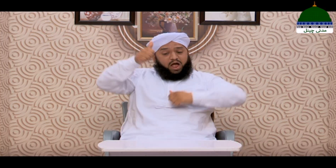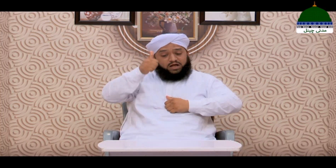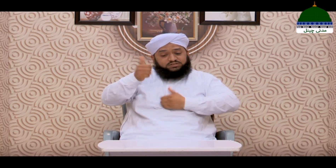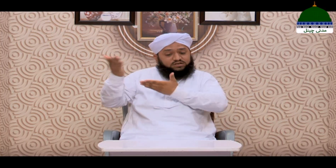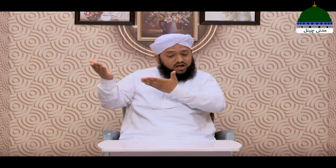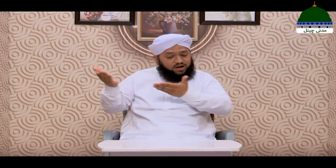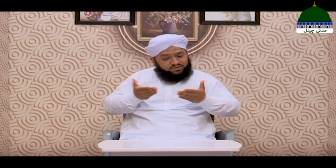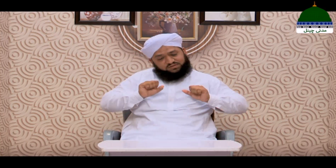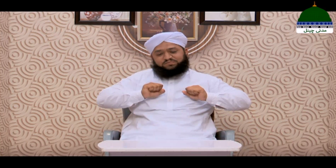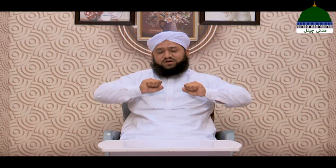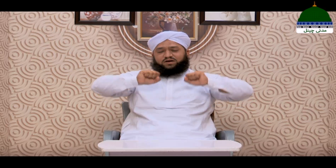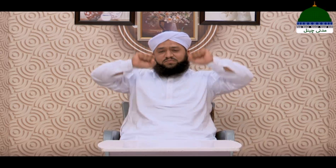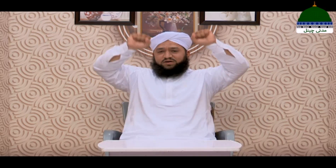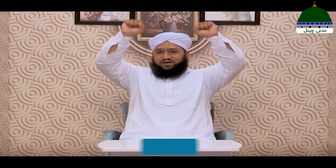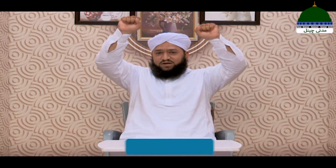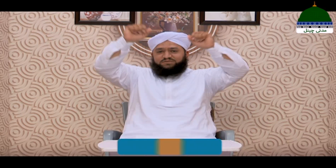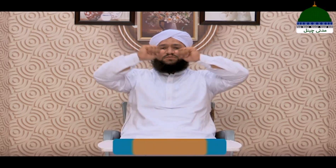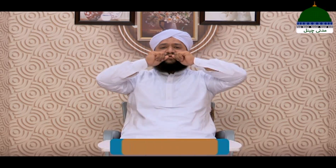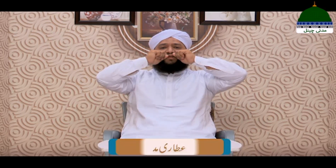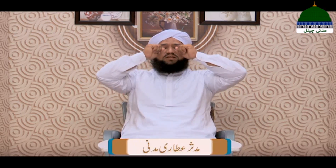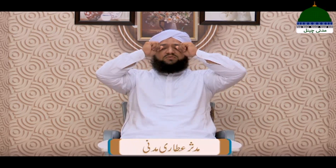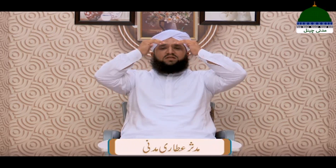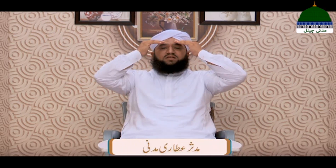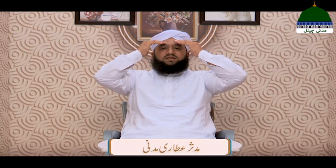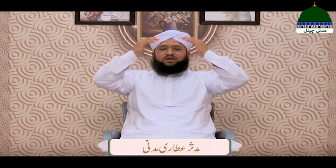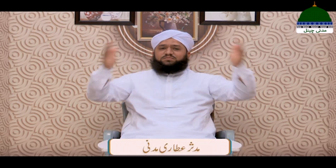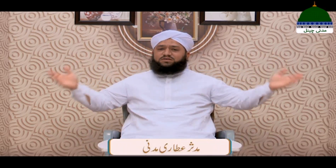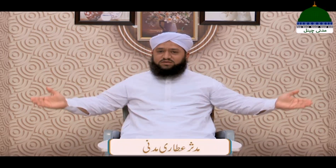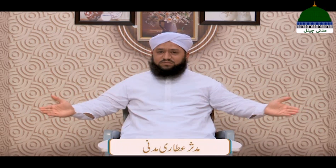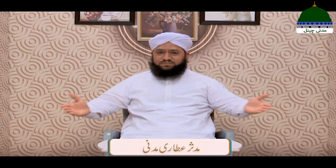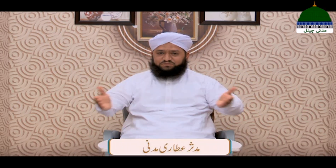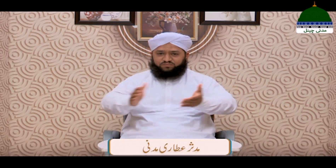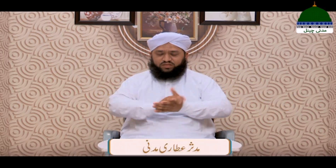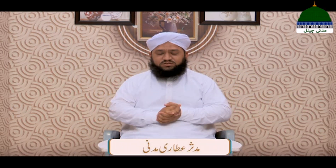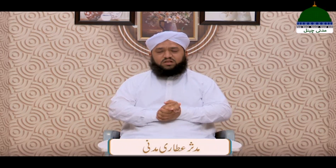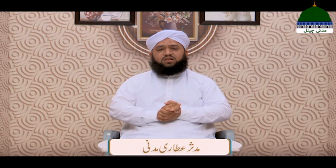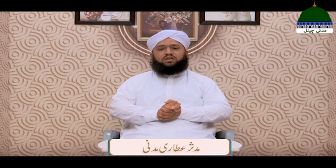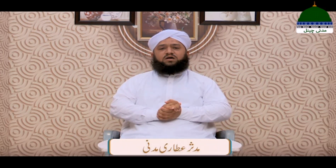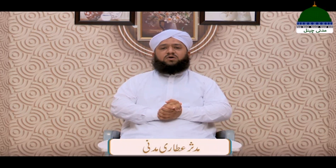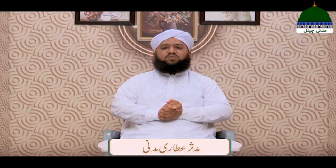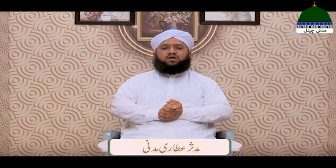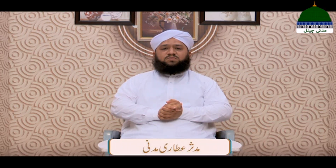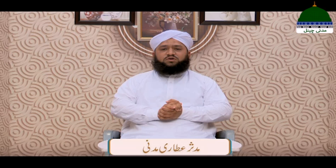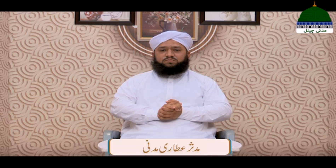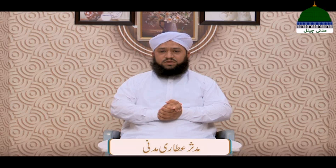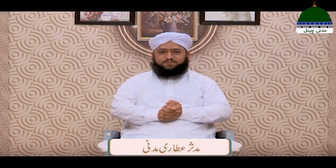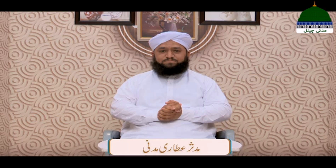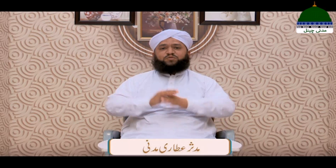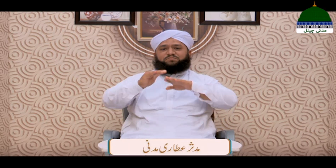کی آمد مرحبا، صلو علی الحبیب صلی اللہ علی محمد۔ پیارے